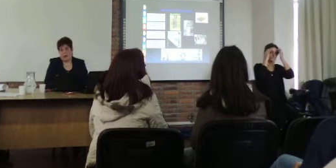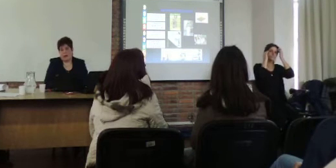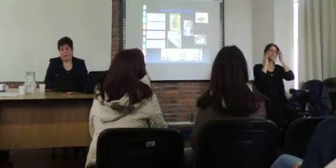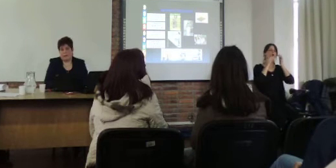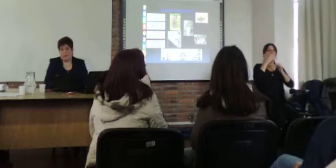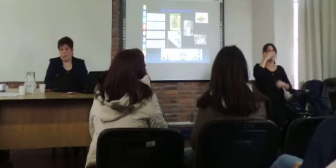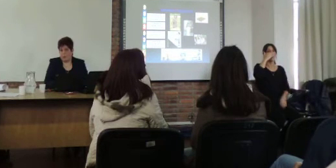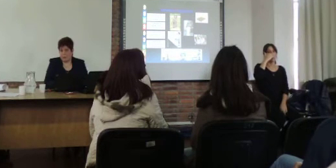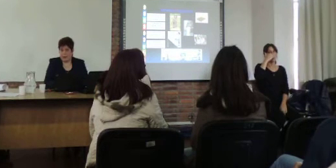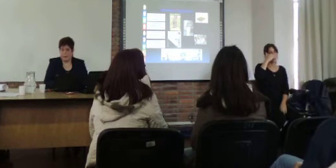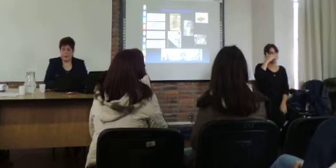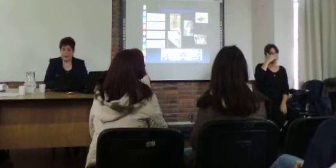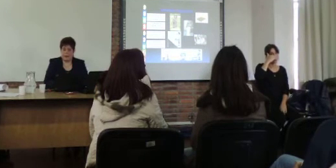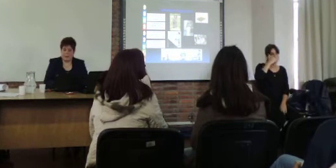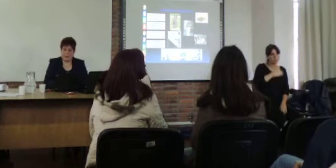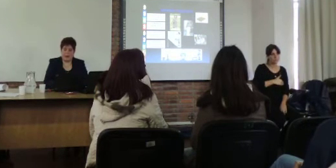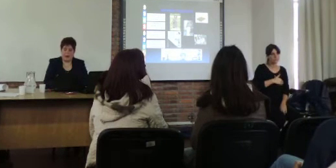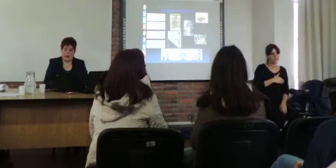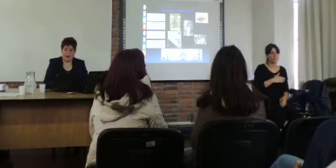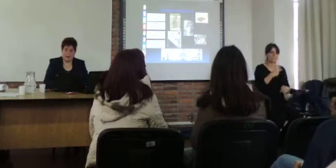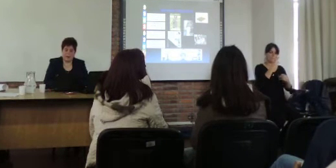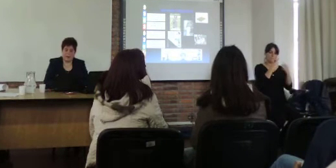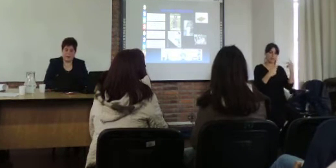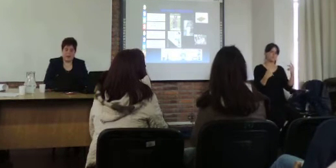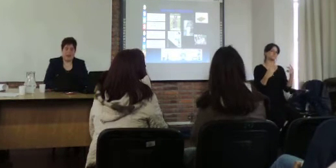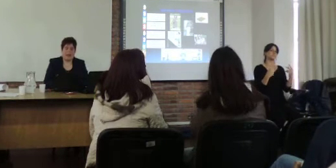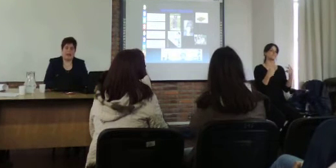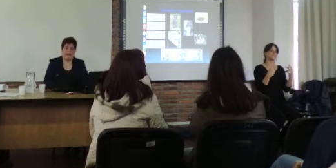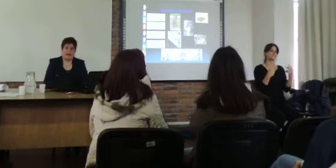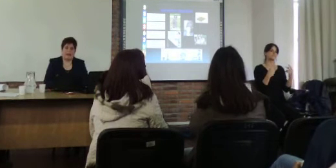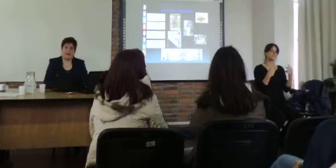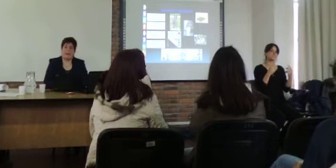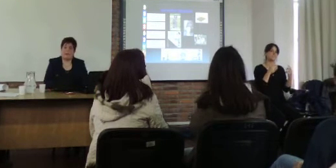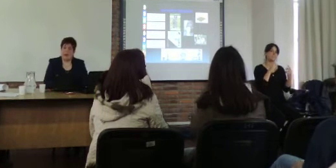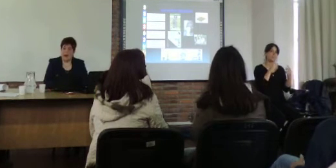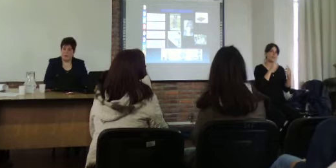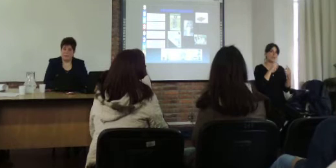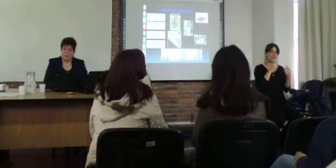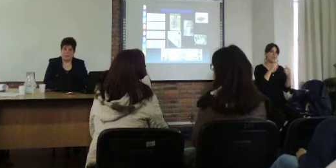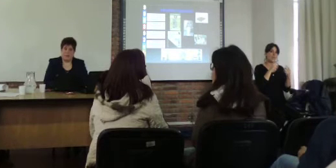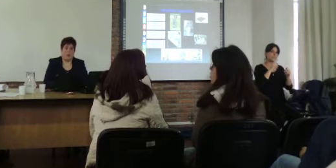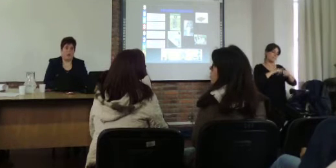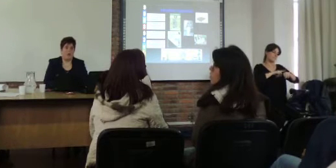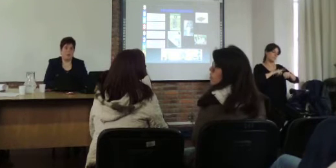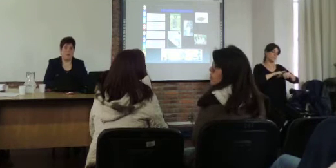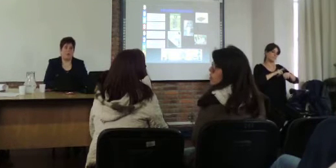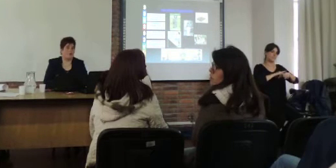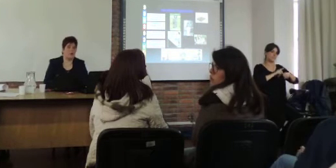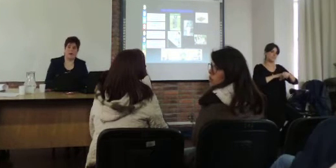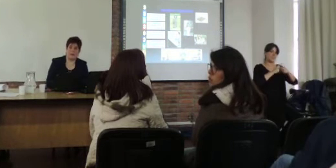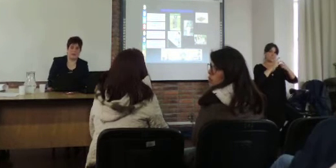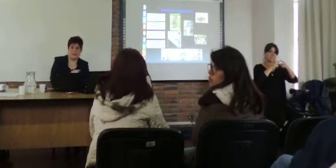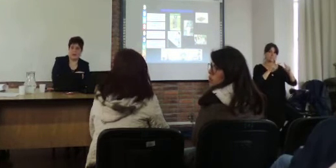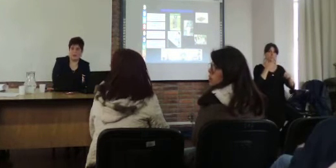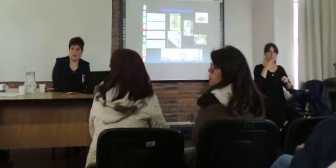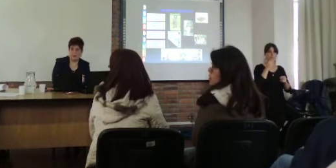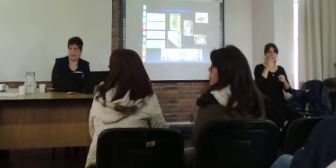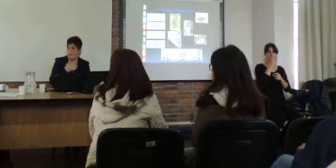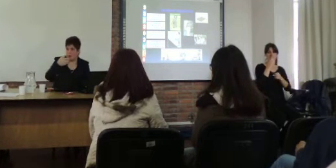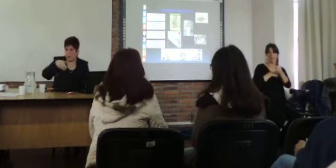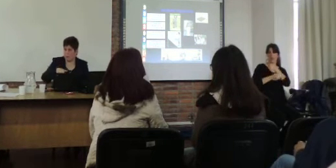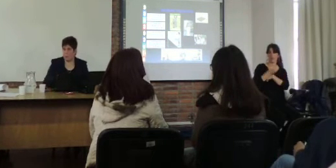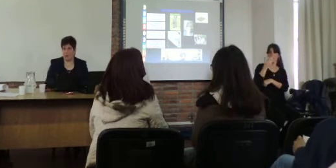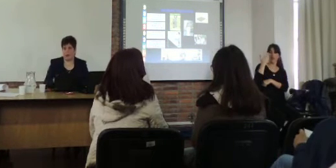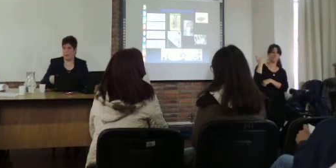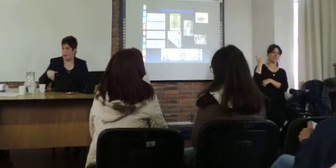último, la última gran variante que presentan las lenguas es la variante temporal. No es lo mismo como se hablaba hace 100 años